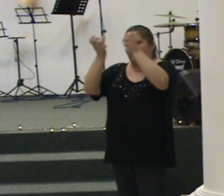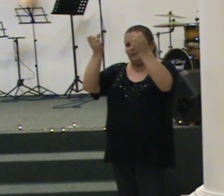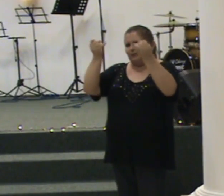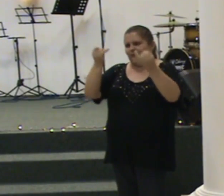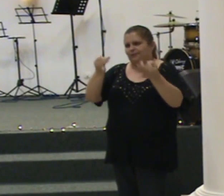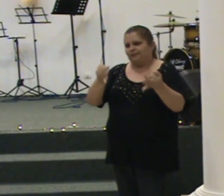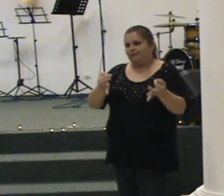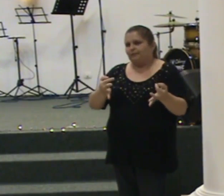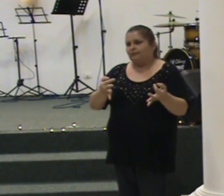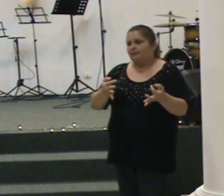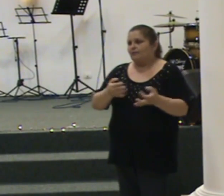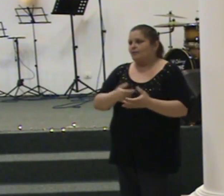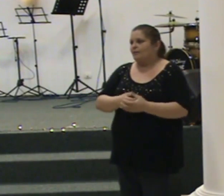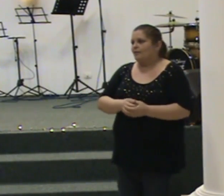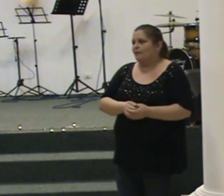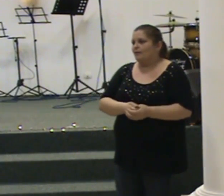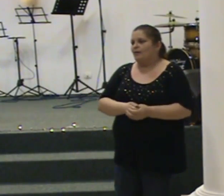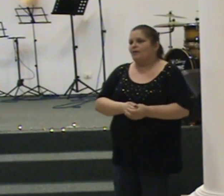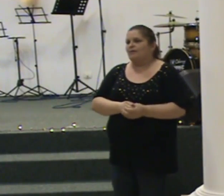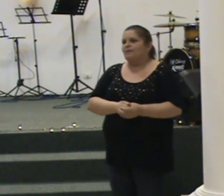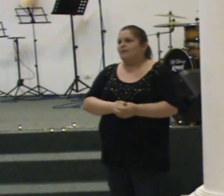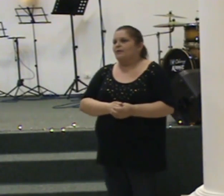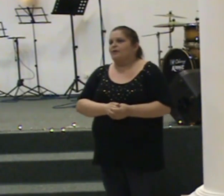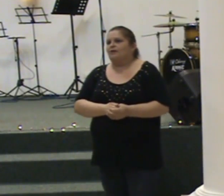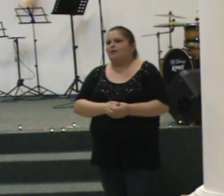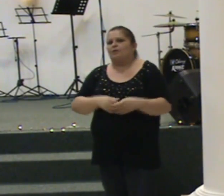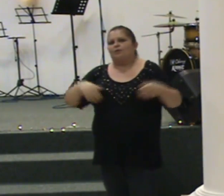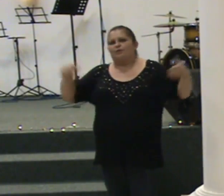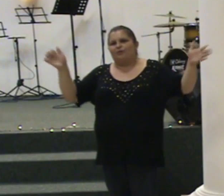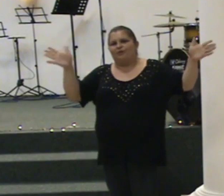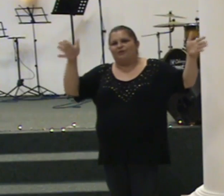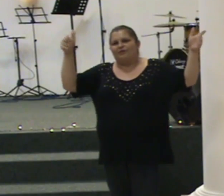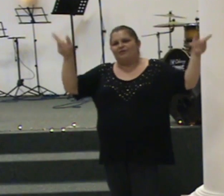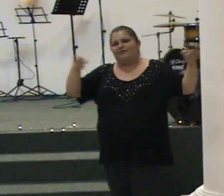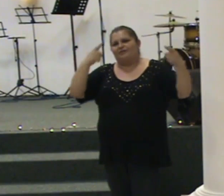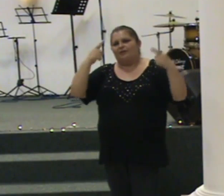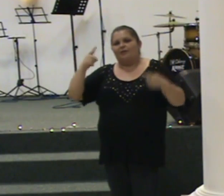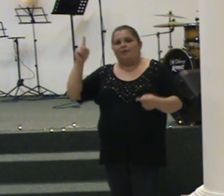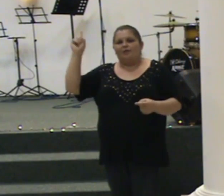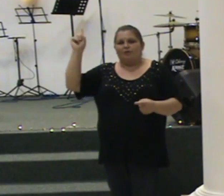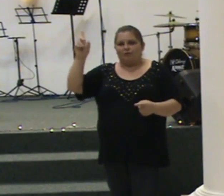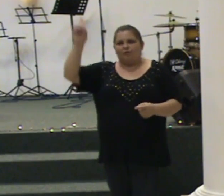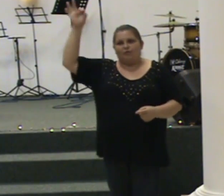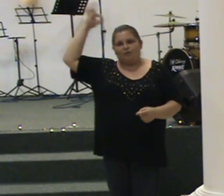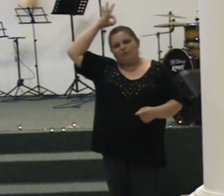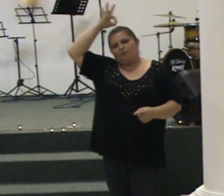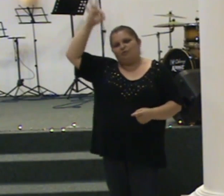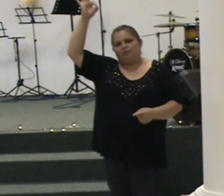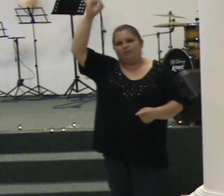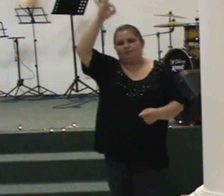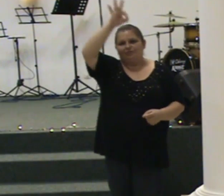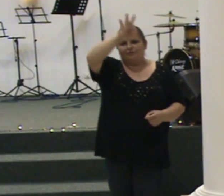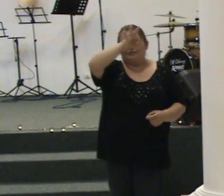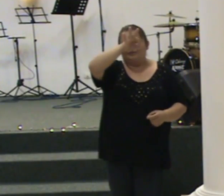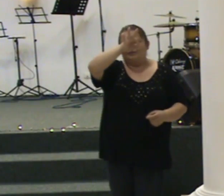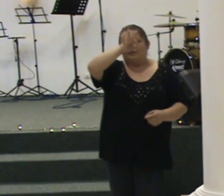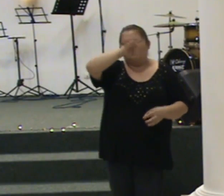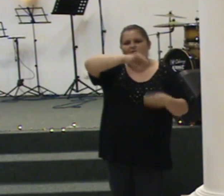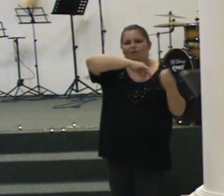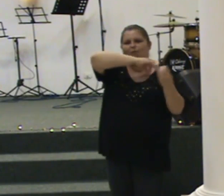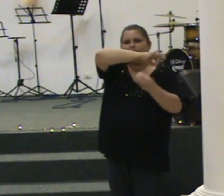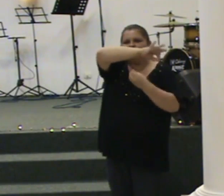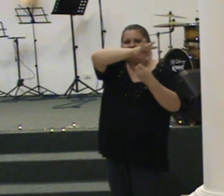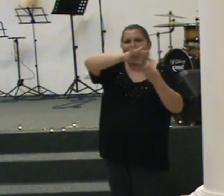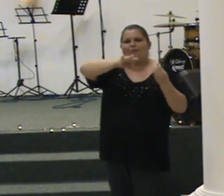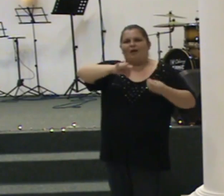assim, que ele fala assim, quando o anjo fala assim para Maria, descerá sobre ti, né? E te envolverá,